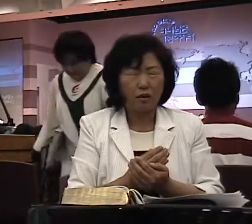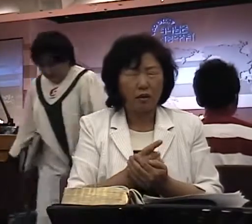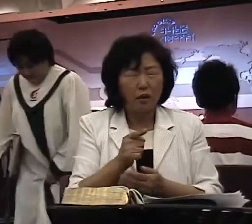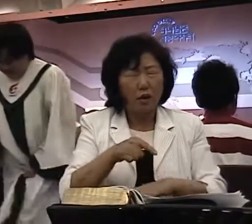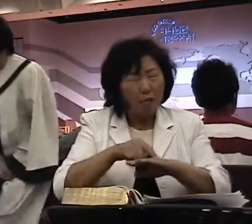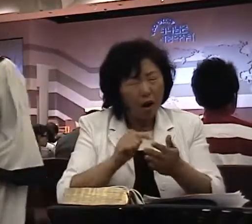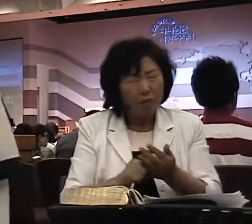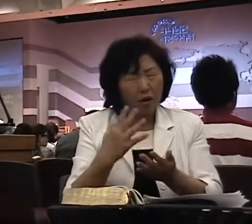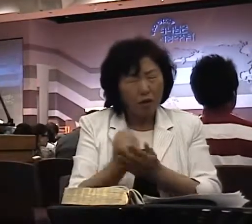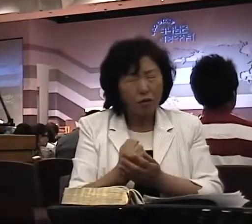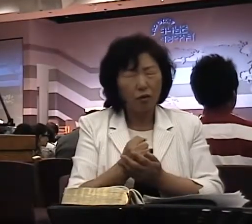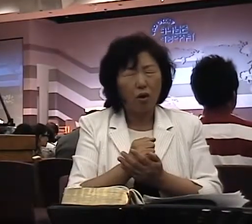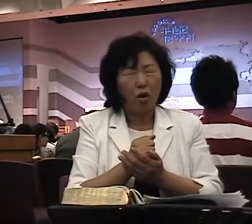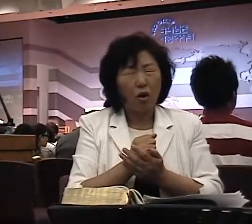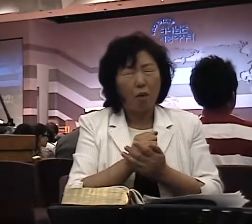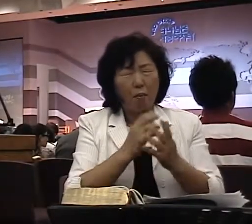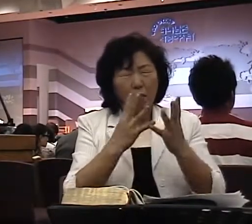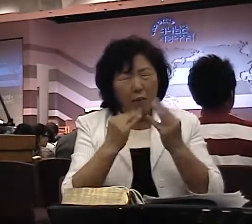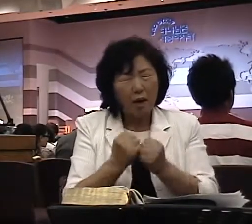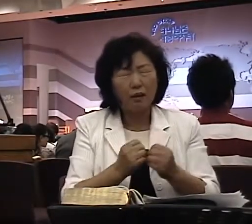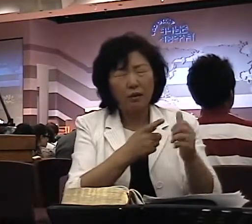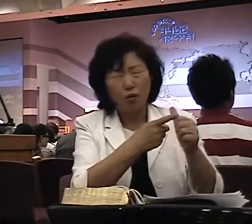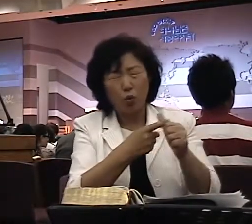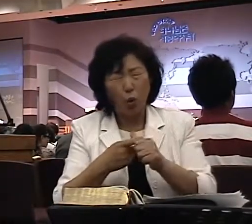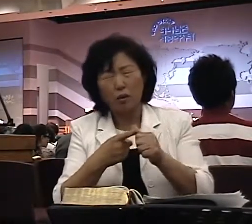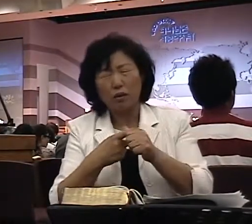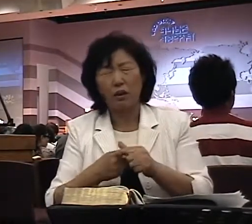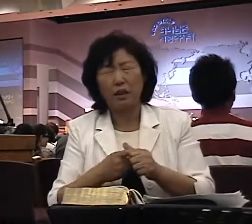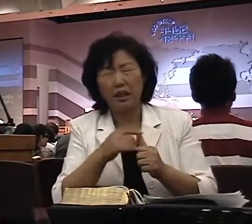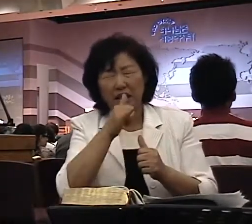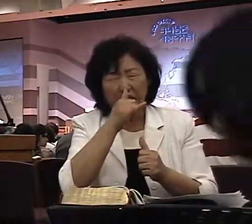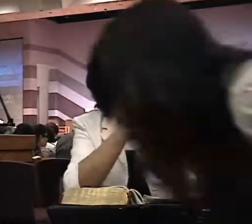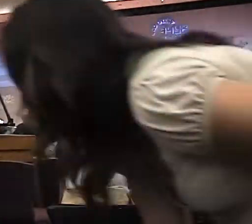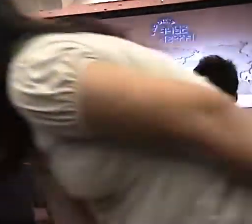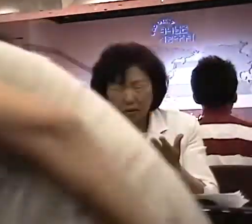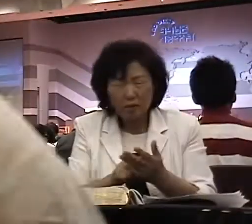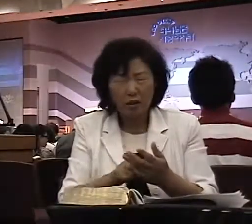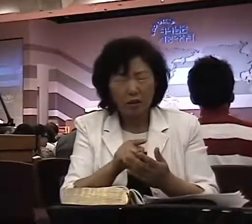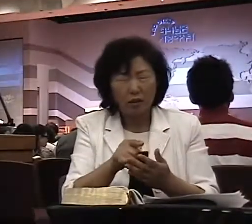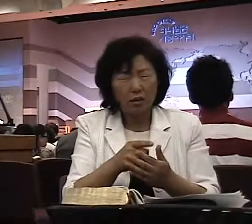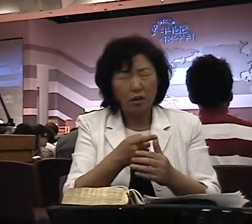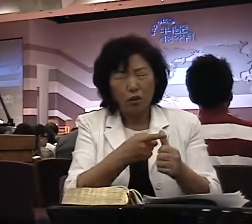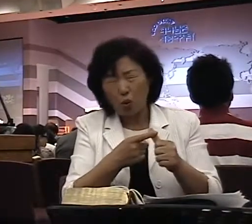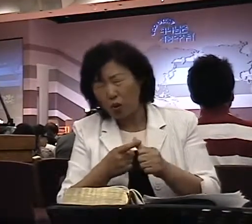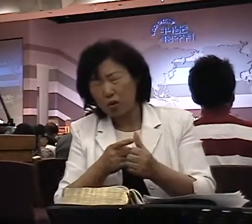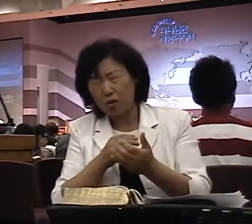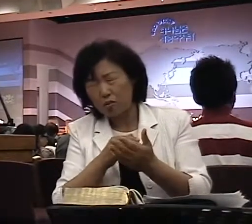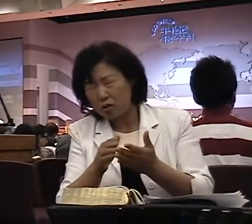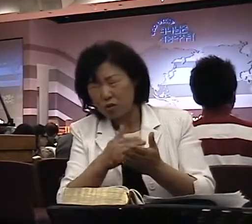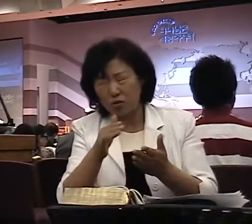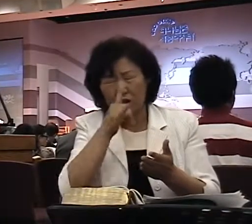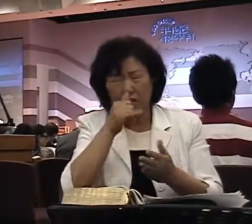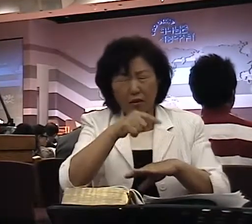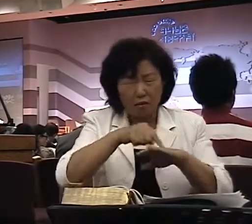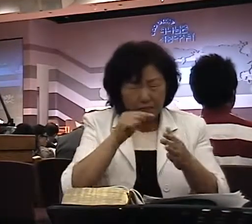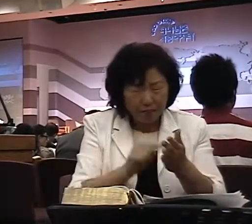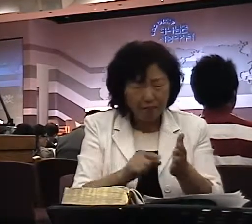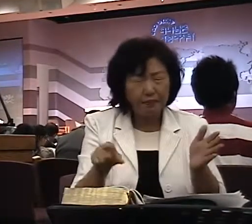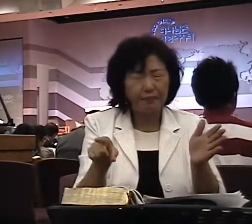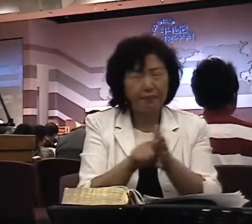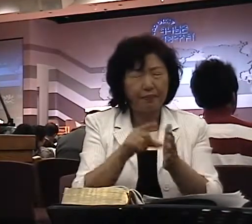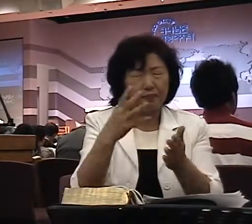하나님, 그동안 수많은 유혹들이 있고 유혹들에게 아버지 하나님 우리가 모르는 사이에 순복하고 있었음을